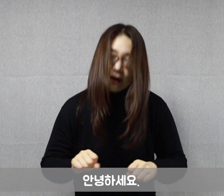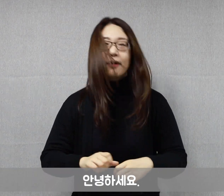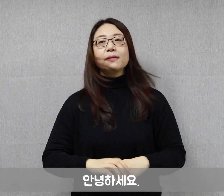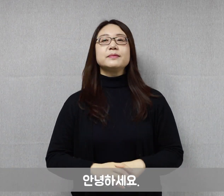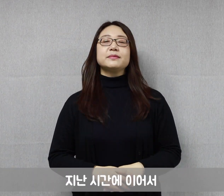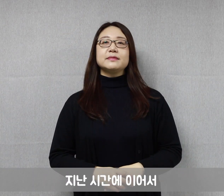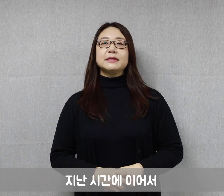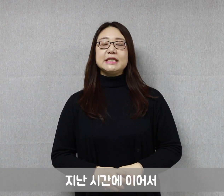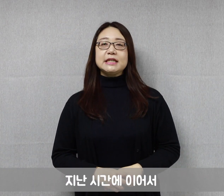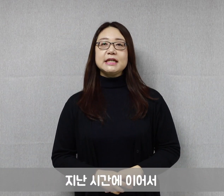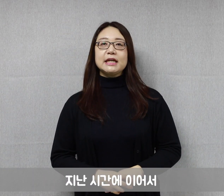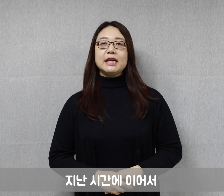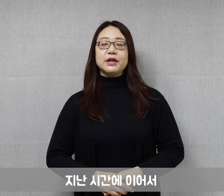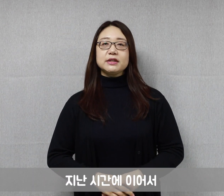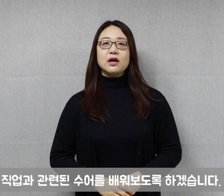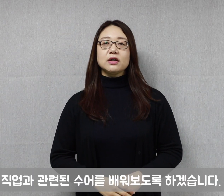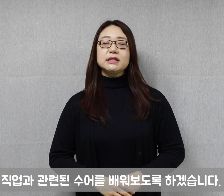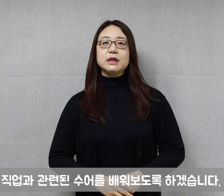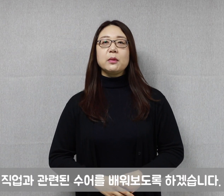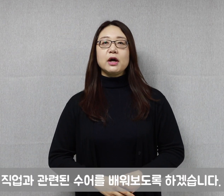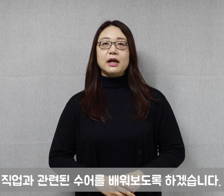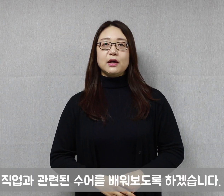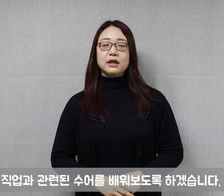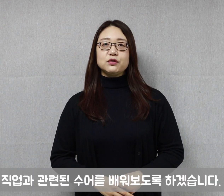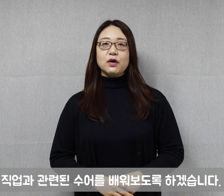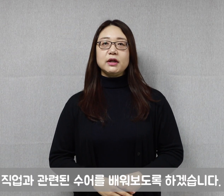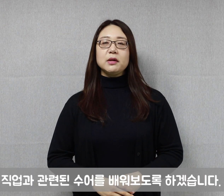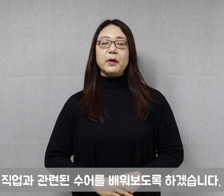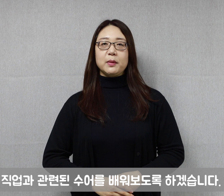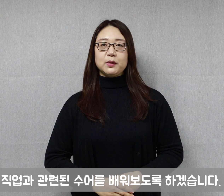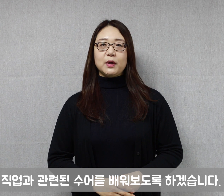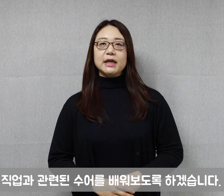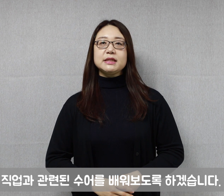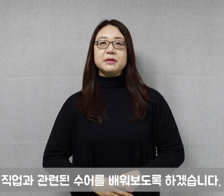안녕하세요. 지난 시간에 이어서 직업과 관련된 수어를 배워보도록 하겠습니다.